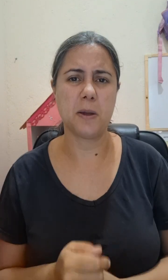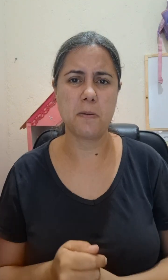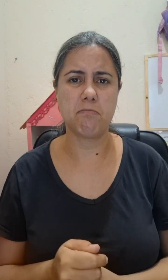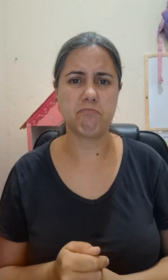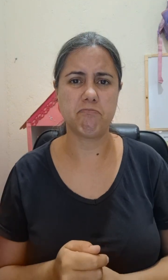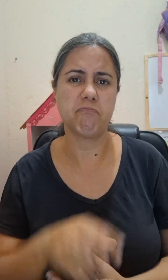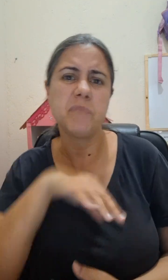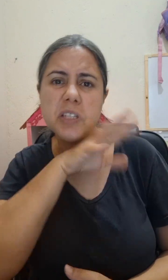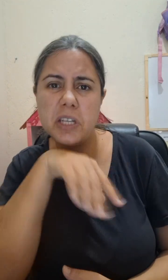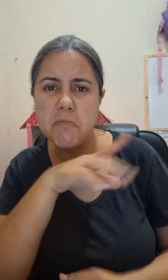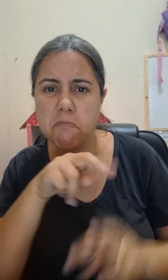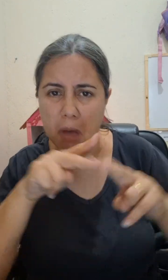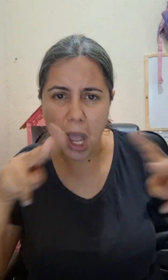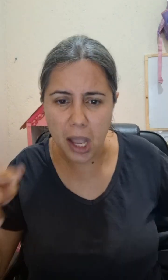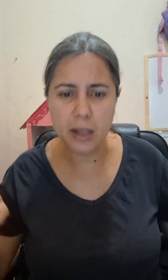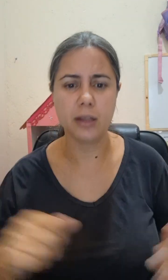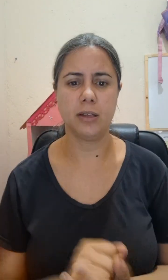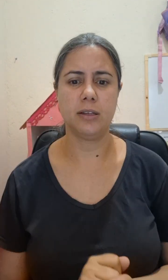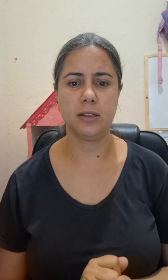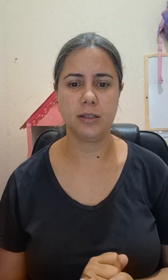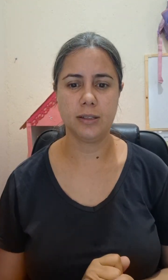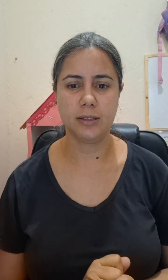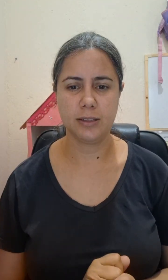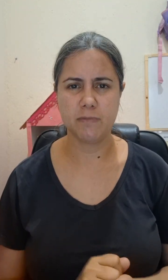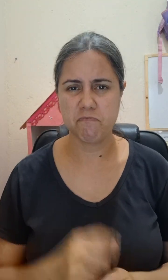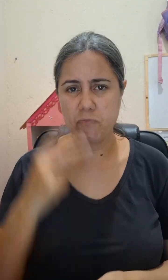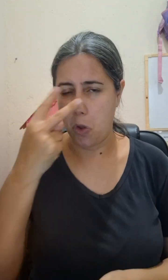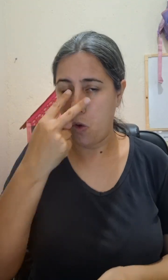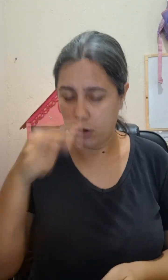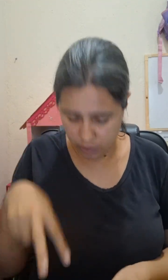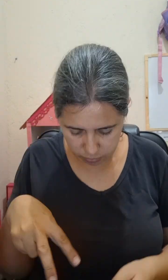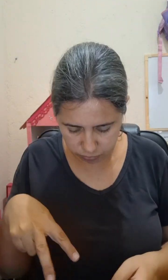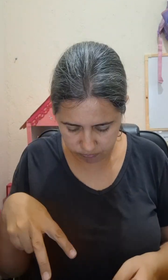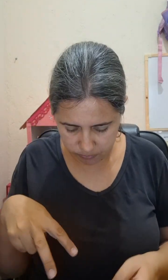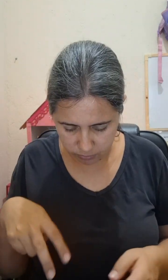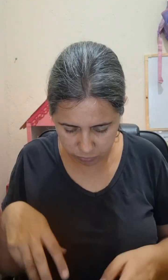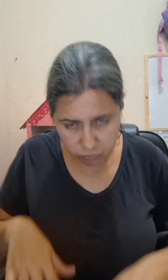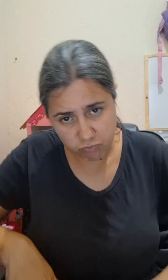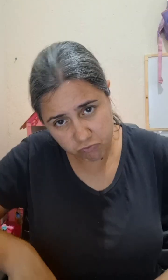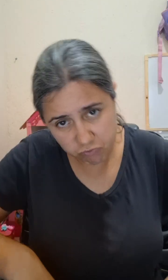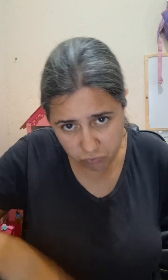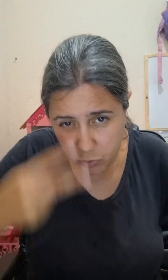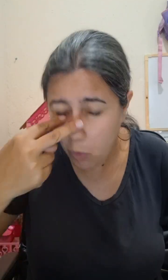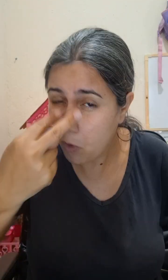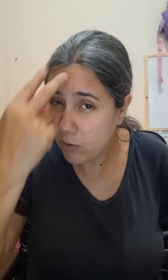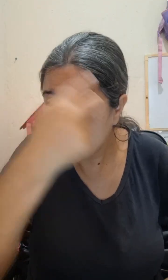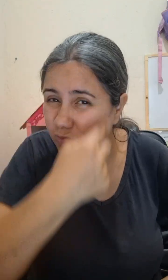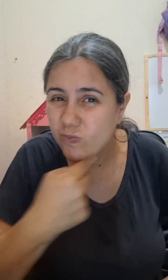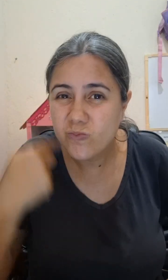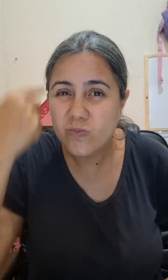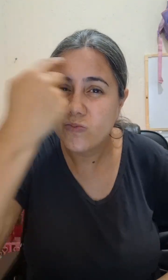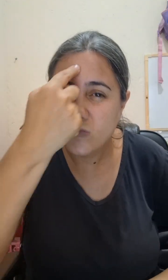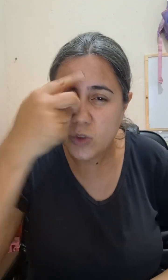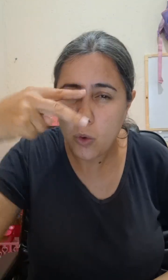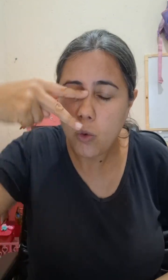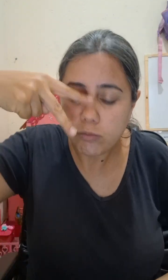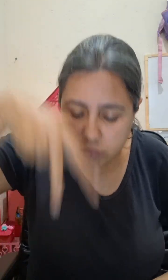Diferente de todos os outros criados, seres, animais criados, com a face voltada